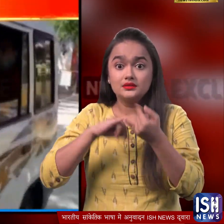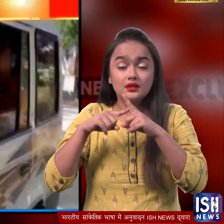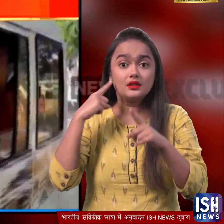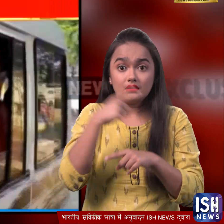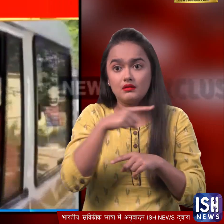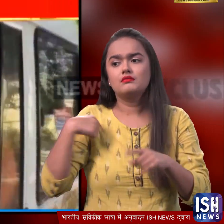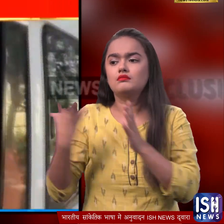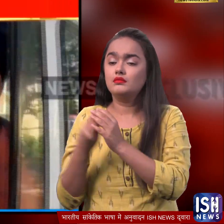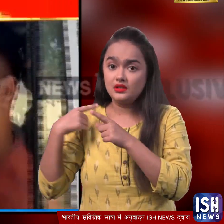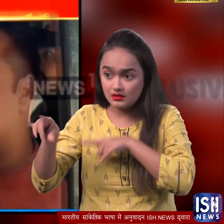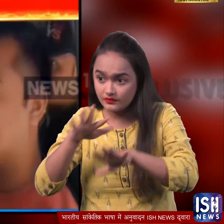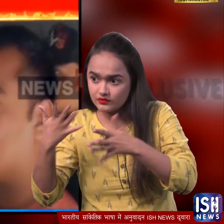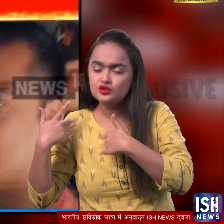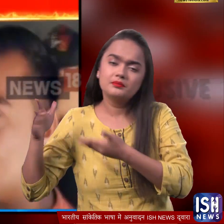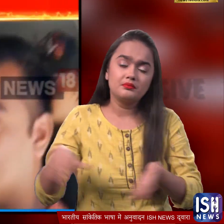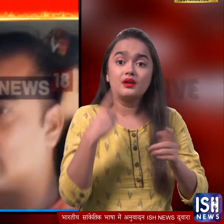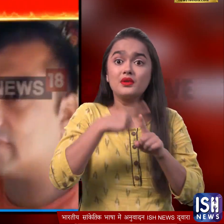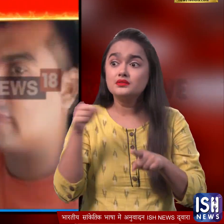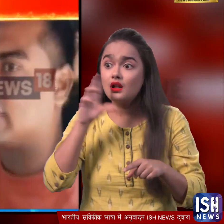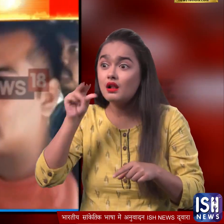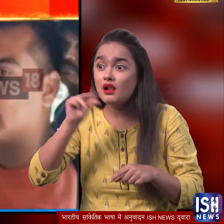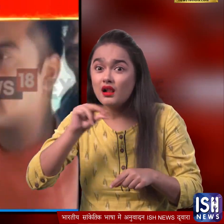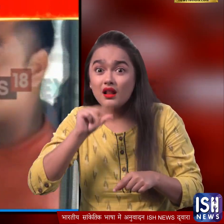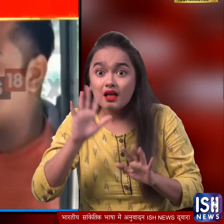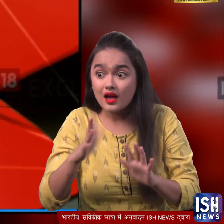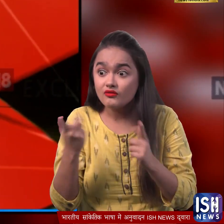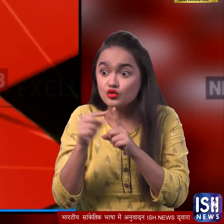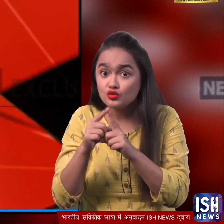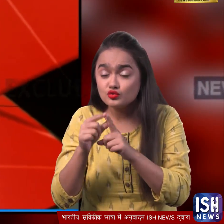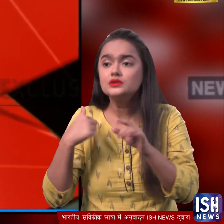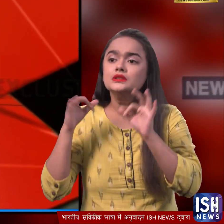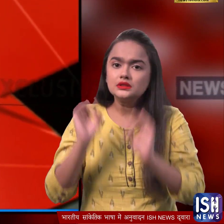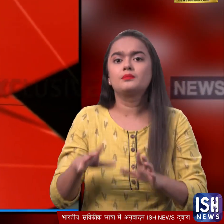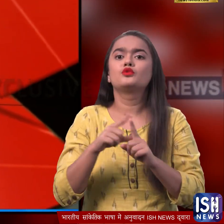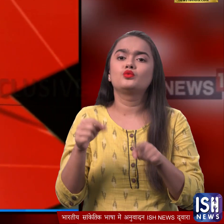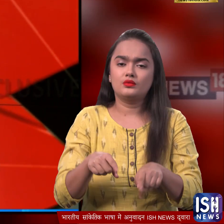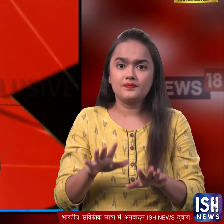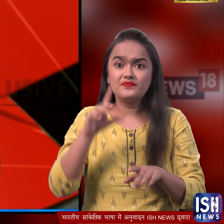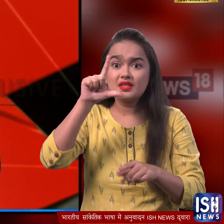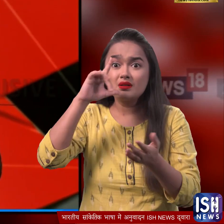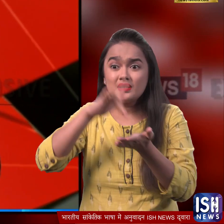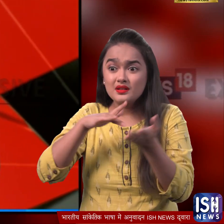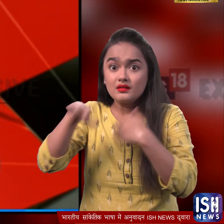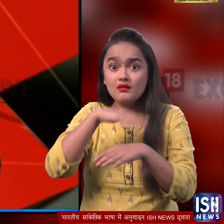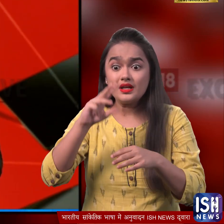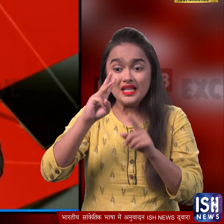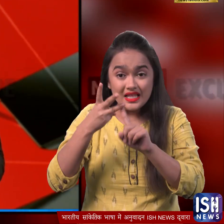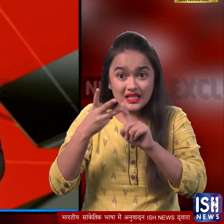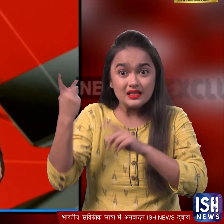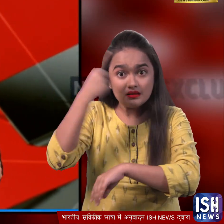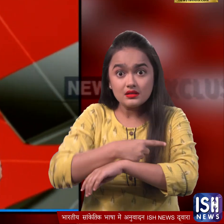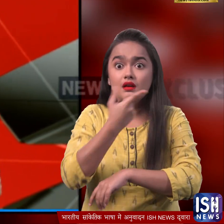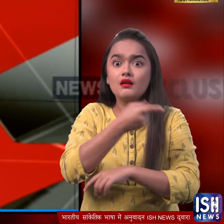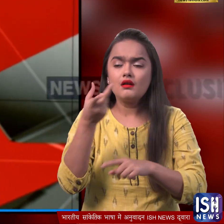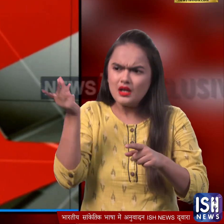एसआईटी अपने साथ ही ले गई और उनके बयान के हिसाब से ही रिक्रिएशन किया। सौभाग्य की बात है कि लखीमपुर खीरी की घटना के तीसरे दिन भी पुलिस ने